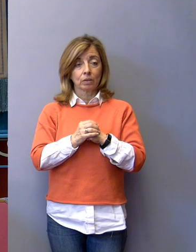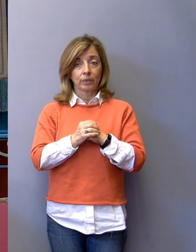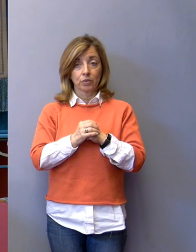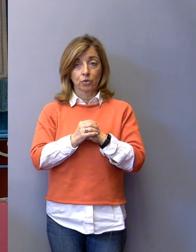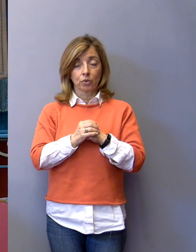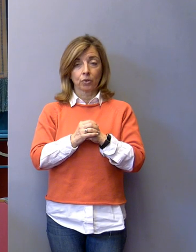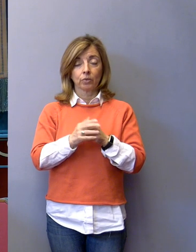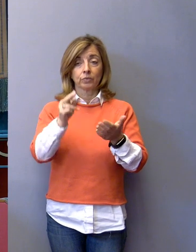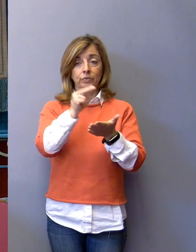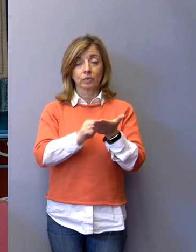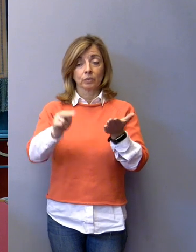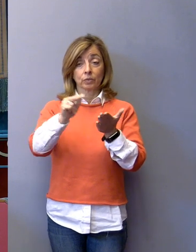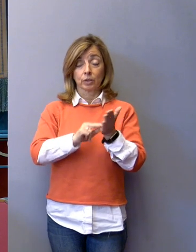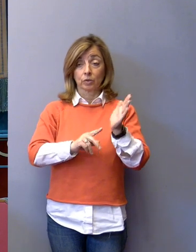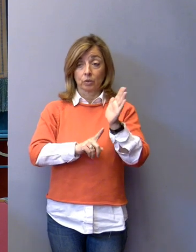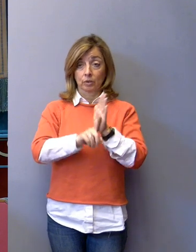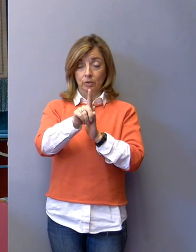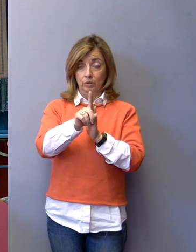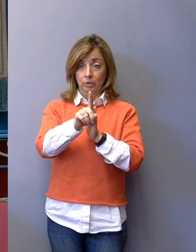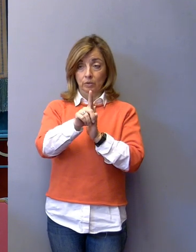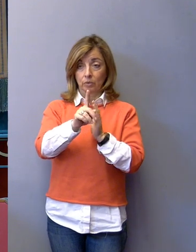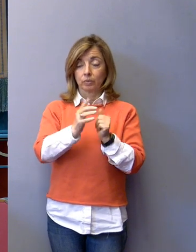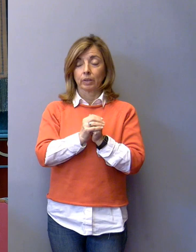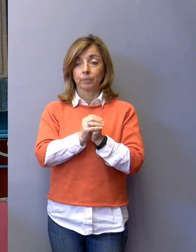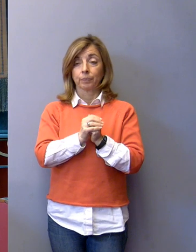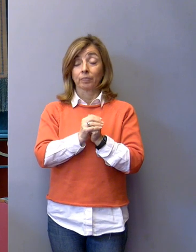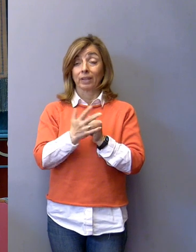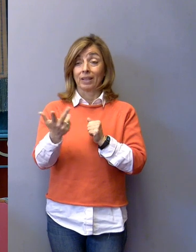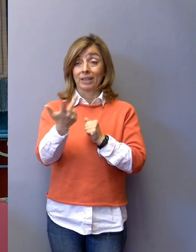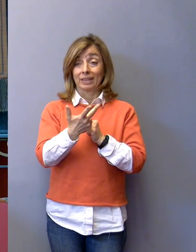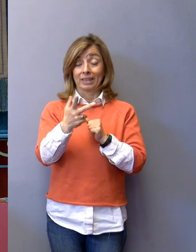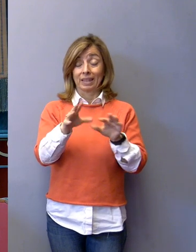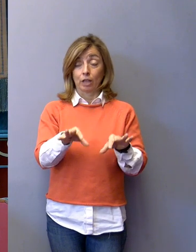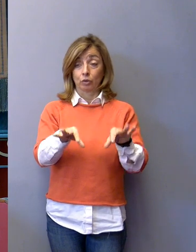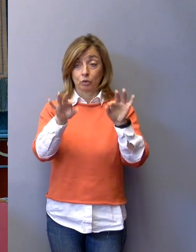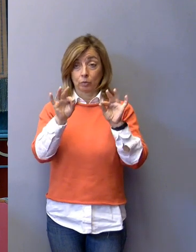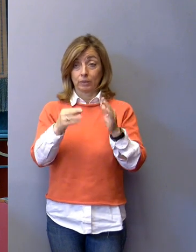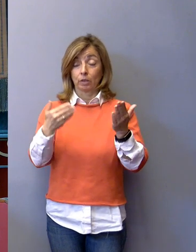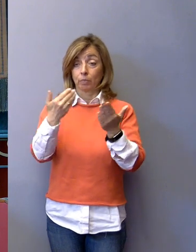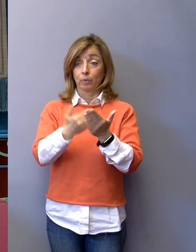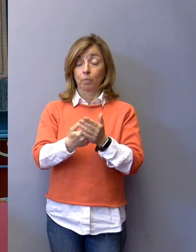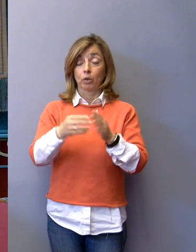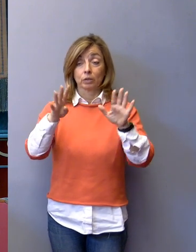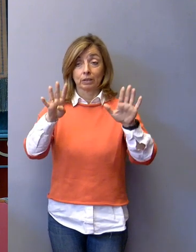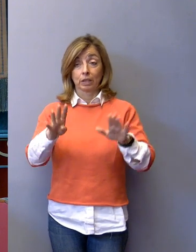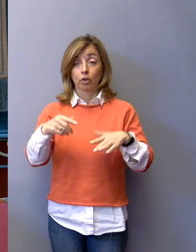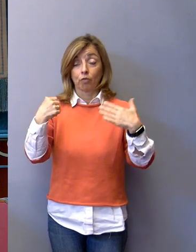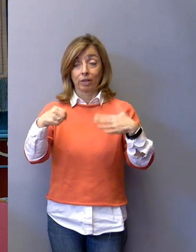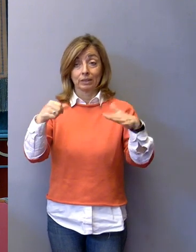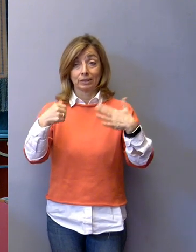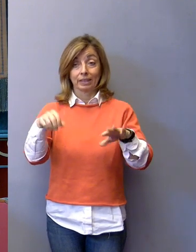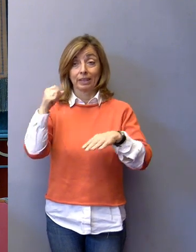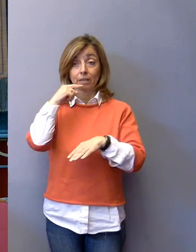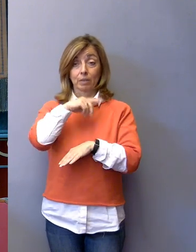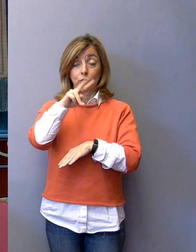esito votazione delle tre sospensive alla proposta numero 9 del 16 marzo